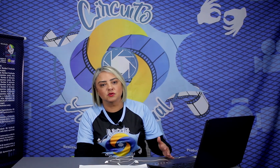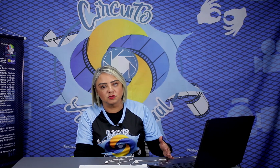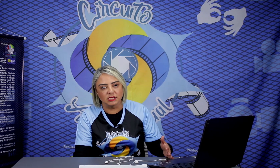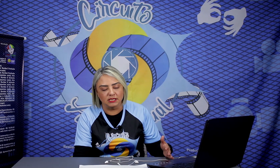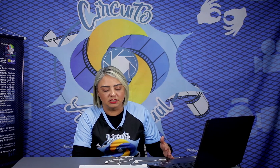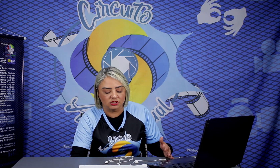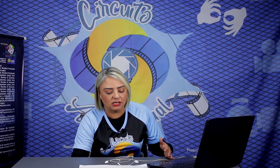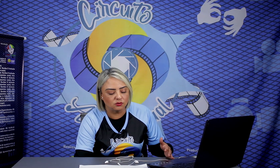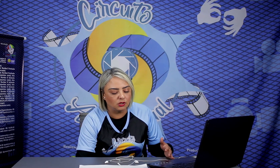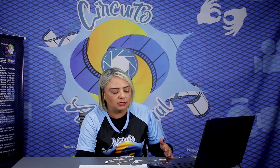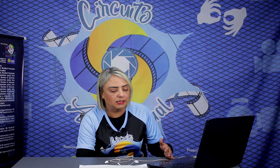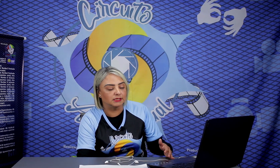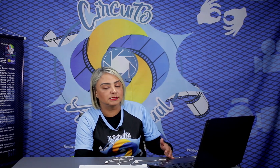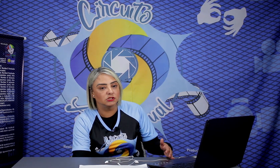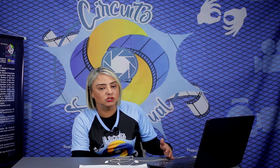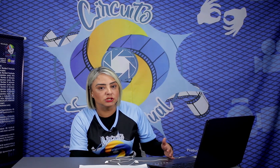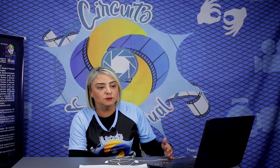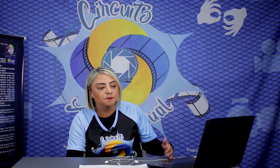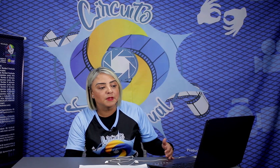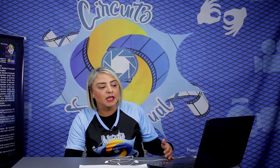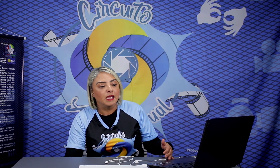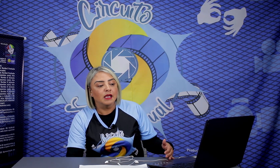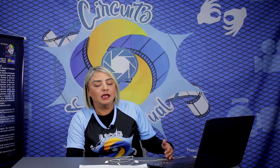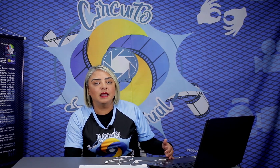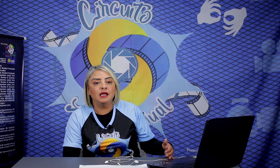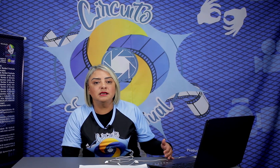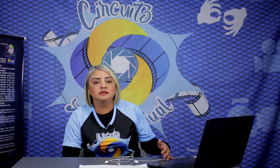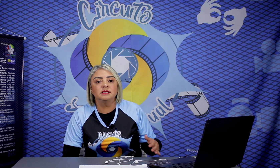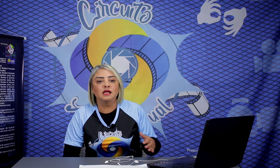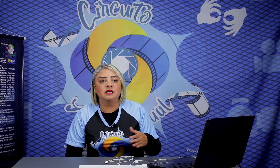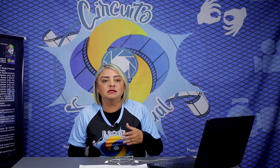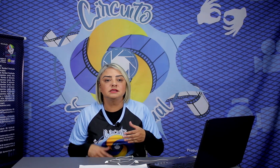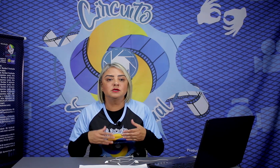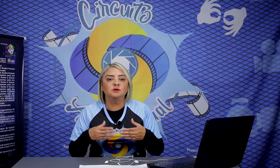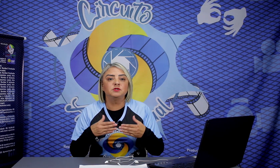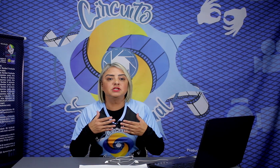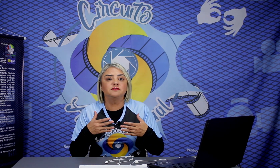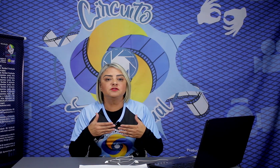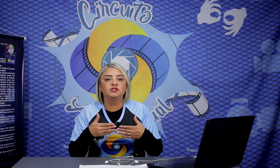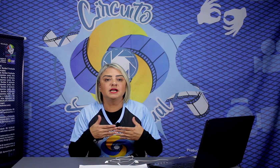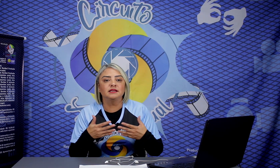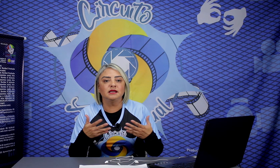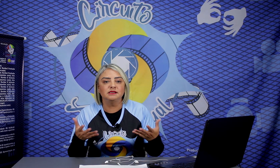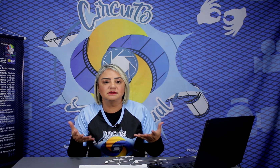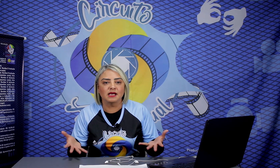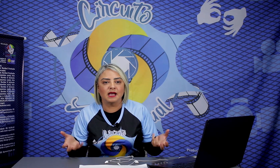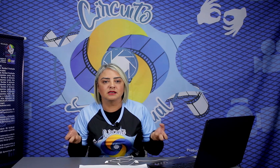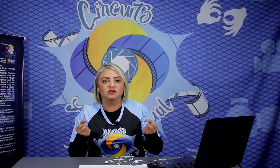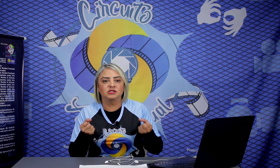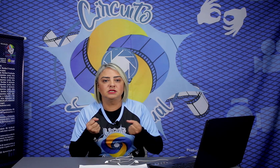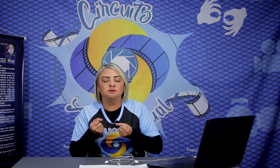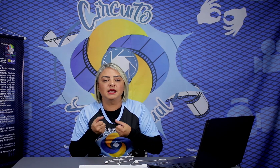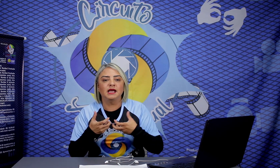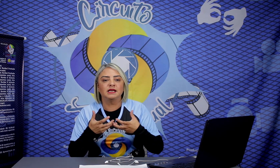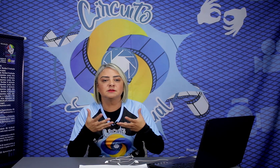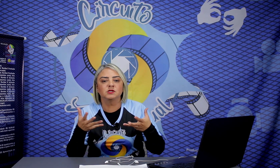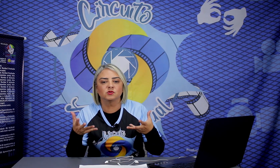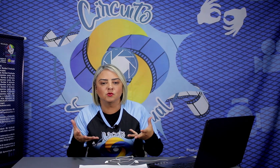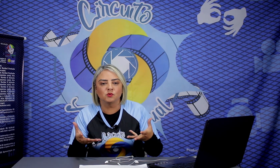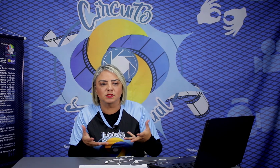da Igreja Católica nesse sentido, eles têm esse objetivo de catequizar, de pegar as pessoas,